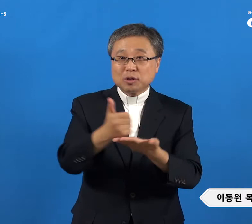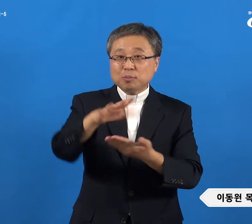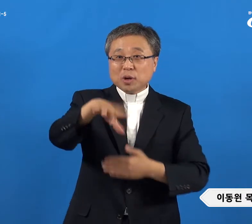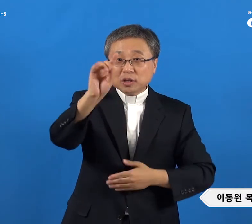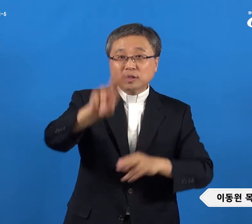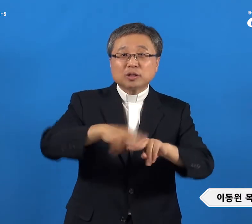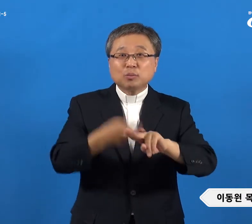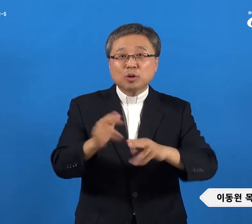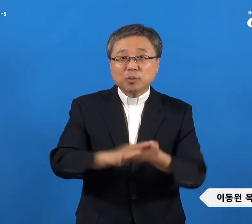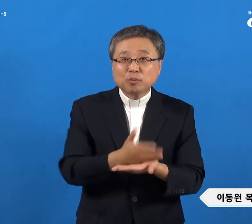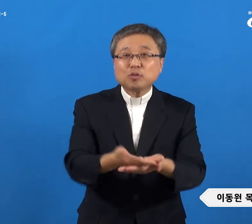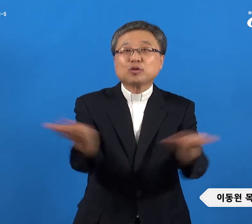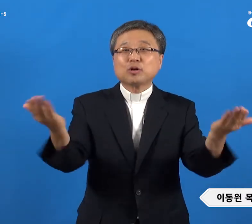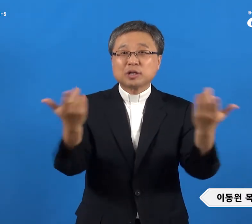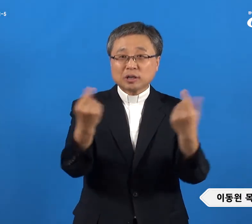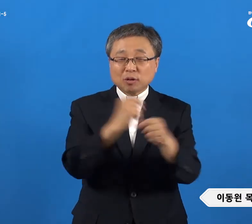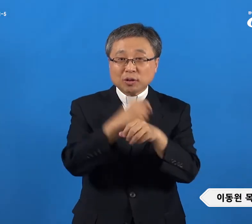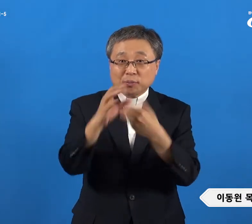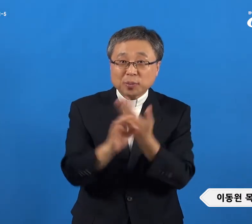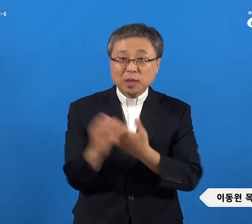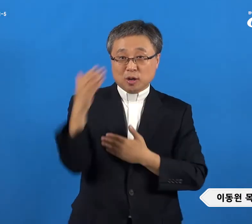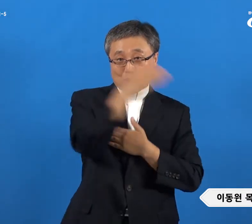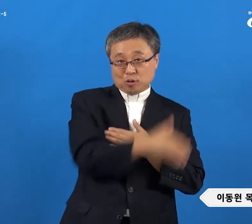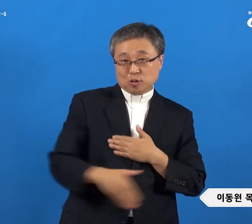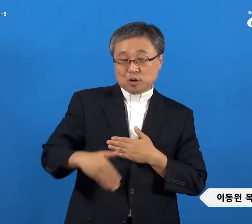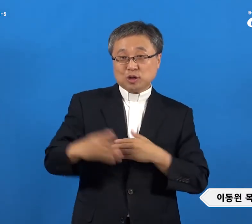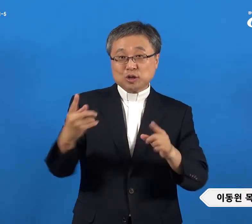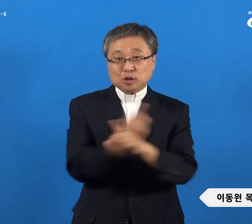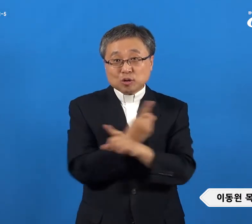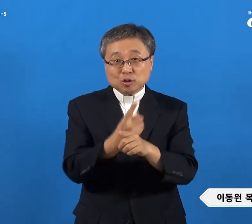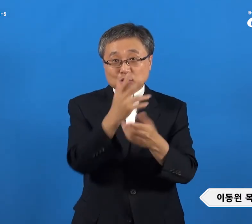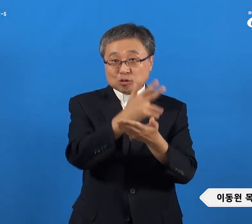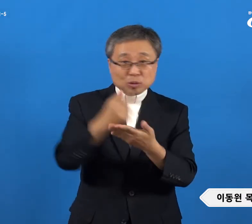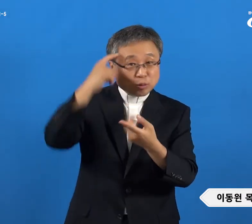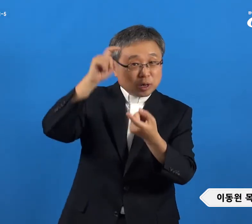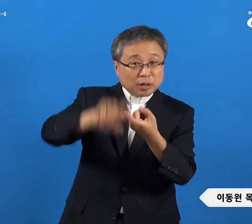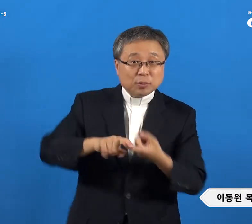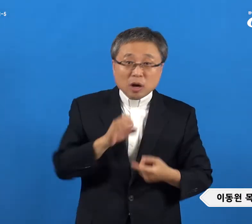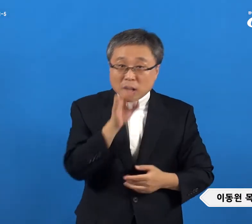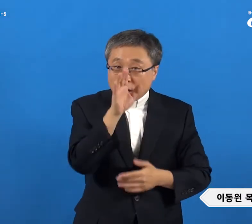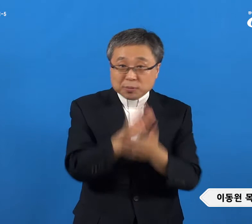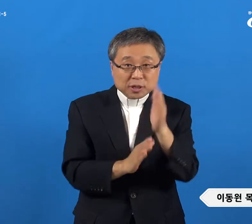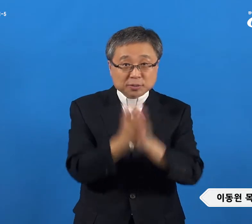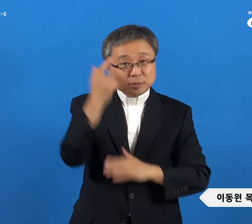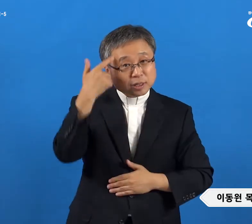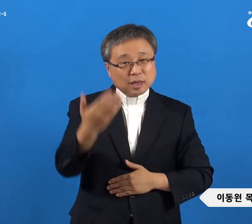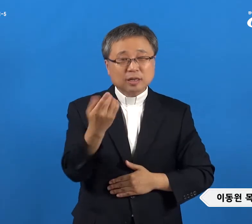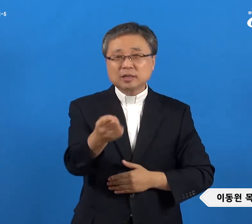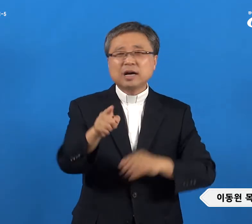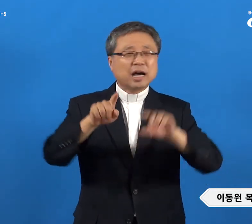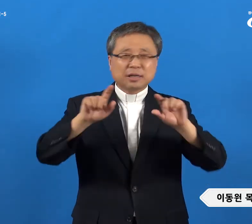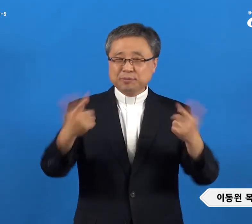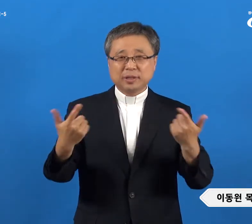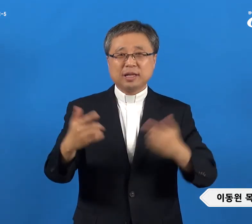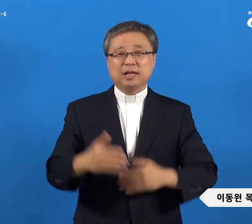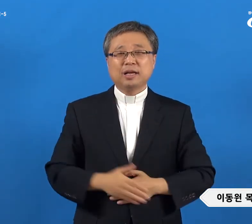베푸신 것입니다. 그렇다면 이 사람의 육체의 치유에는 주님이 관심이 없었단 말입니까? 그건 아니죠.